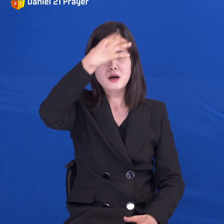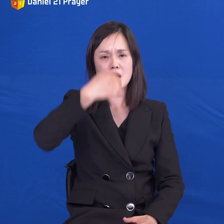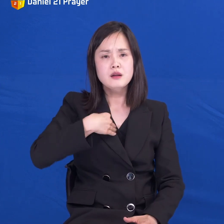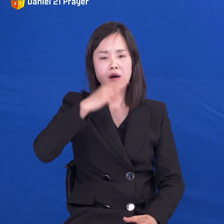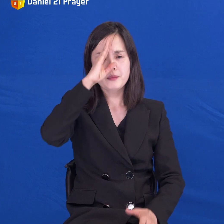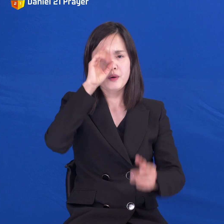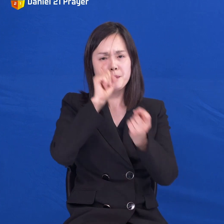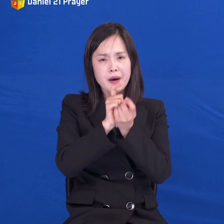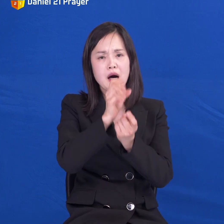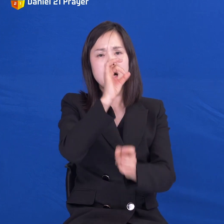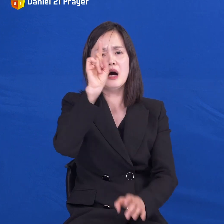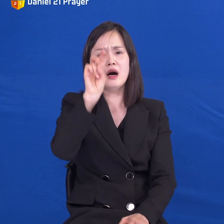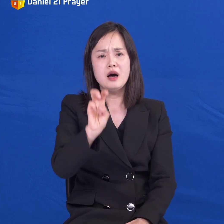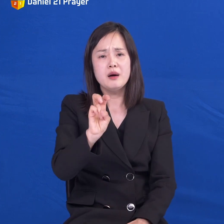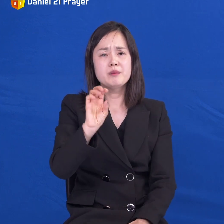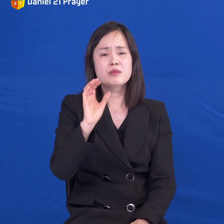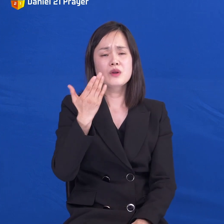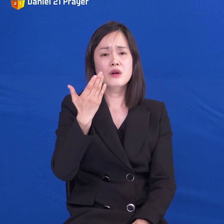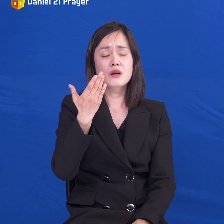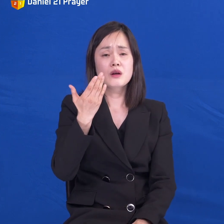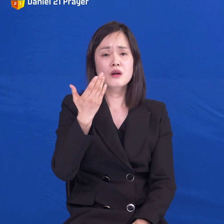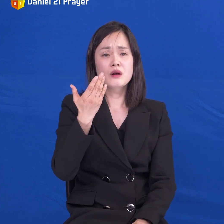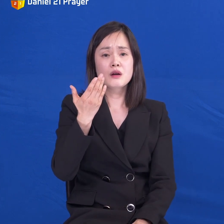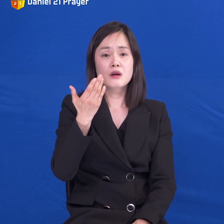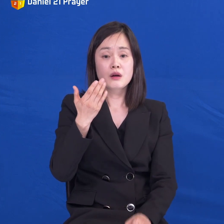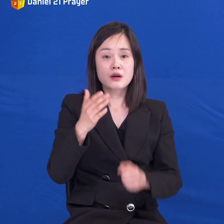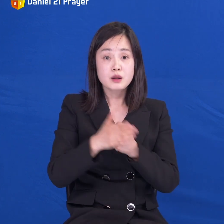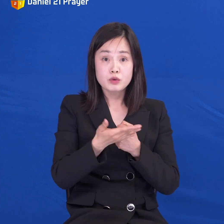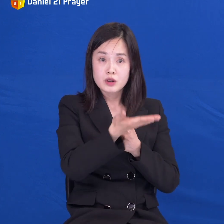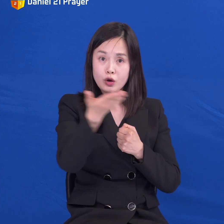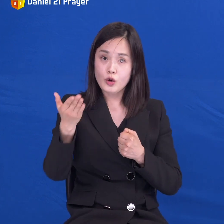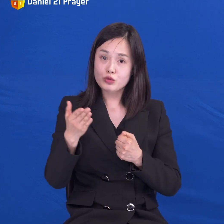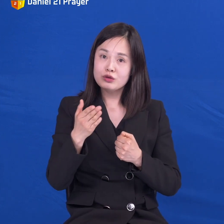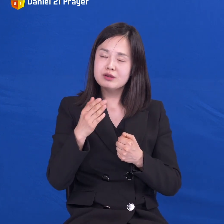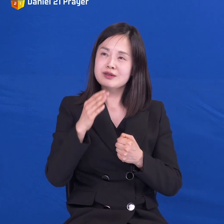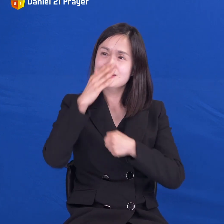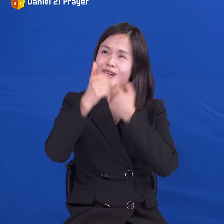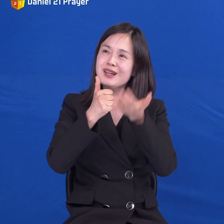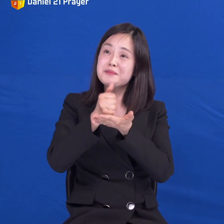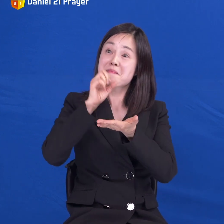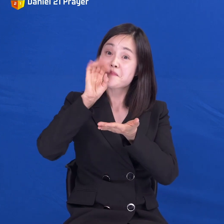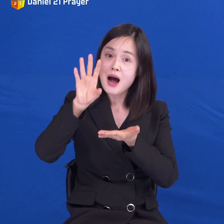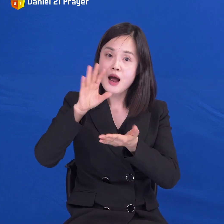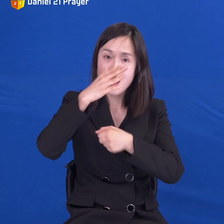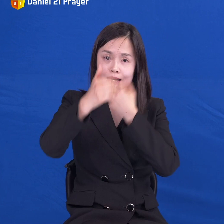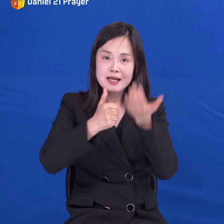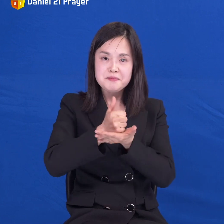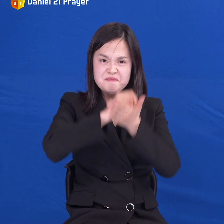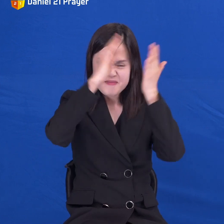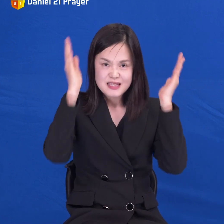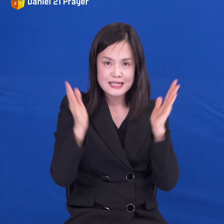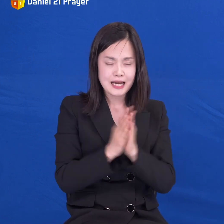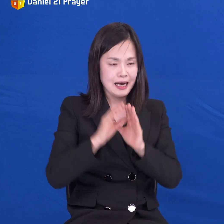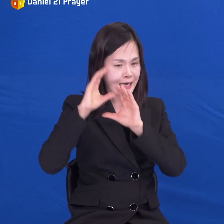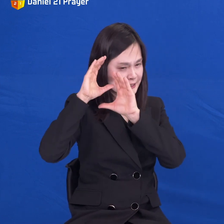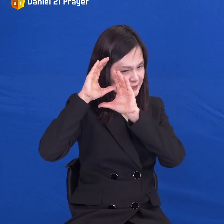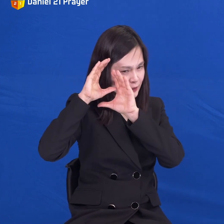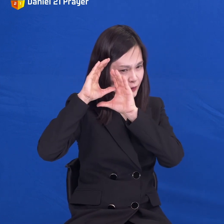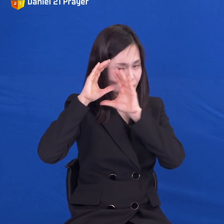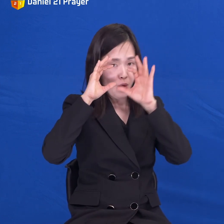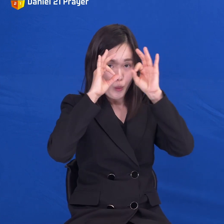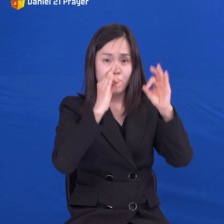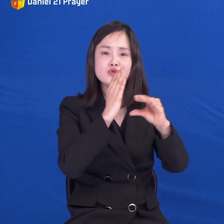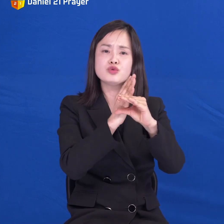여러분, 하나님께서 여러분의 말을 듣고 일을 하셔요. 다 들으셔요. 그래서 제가 거기에서